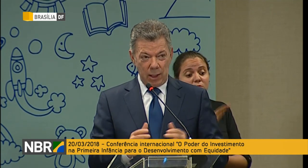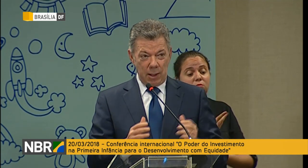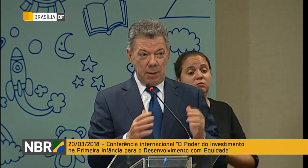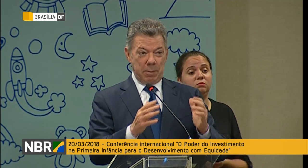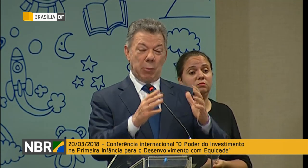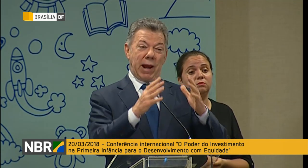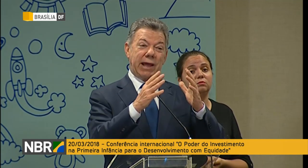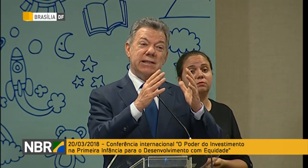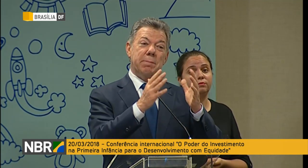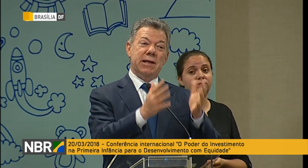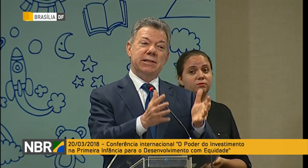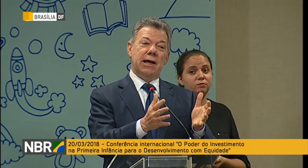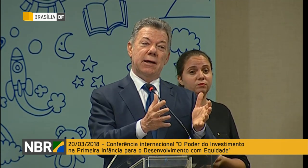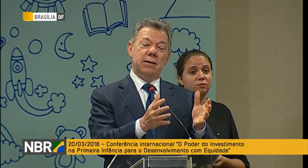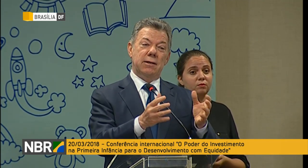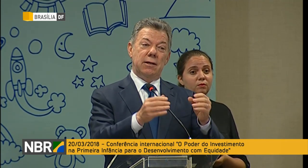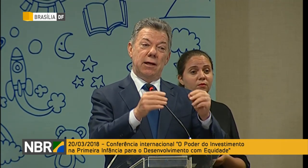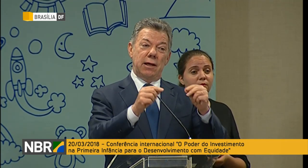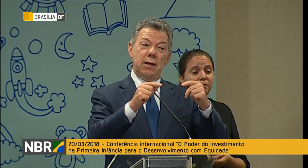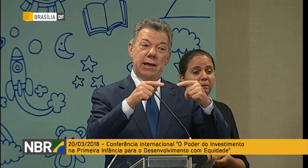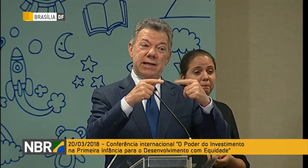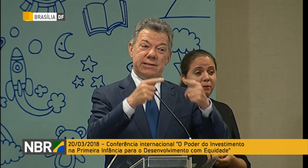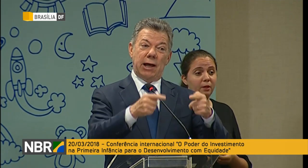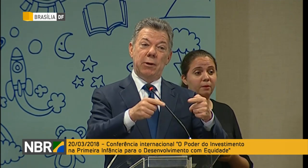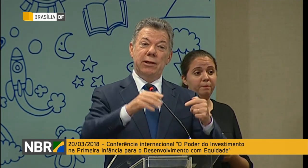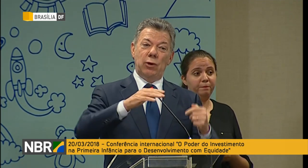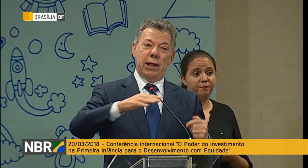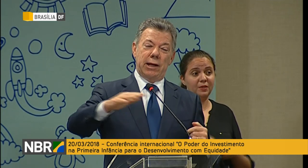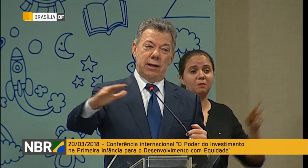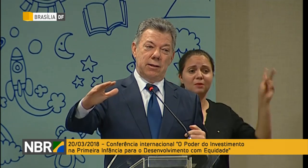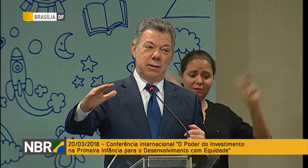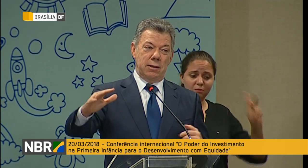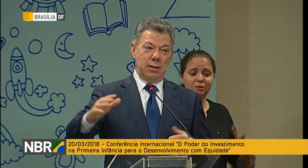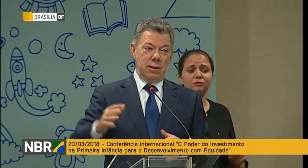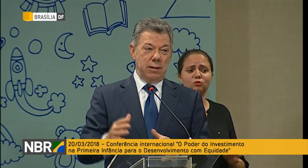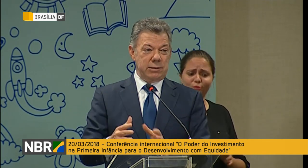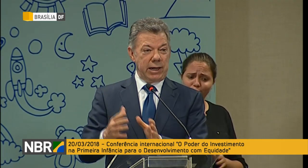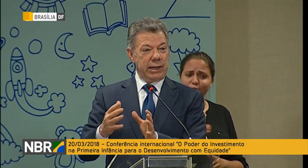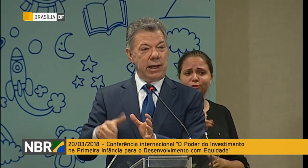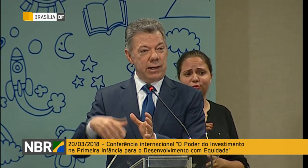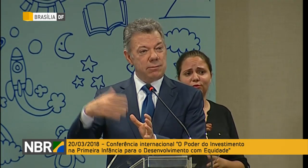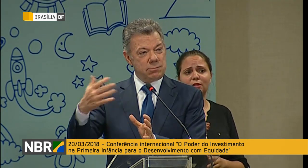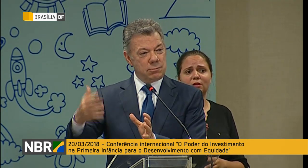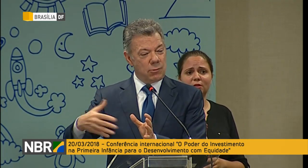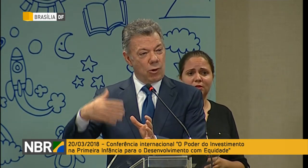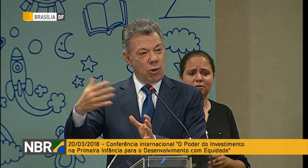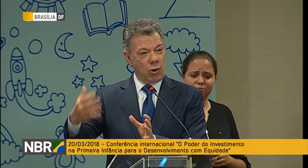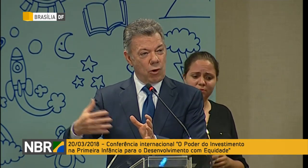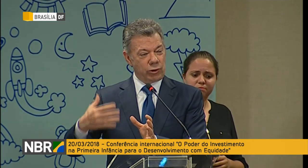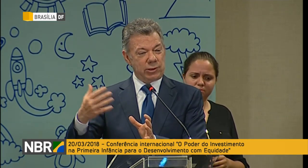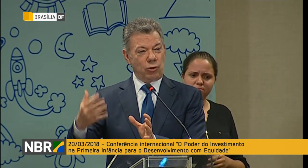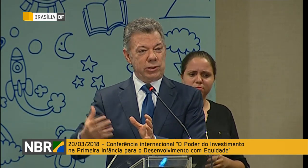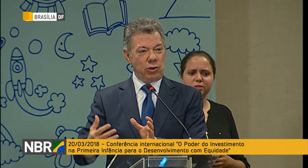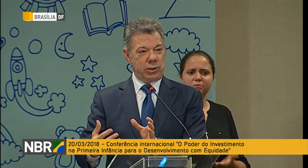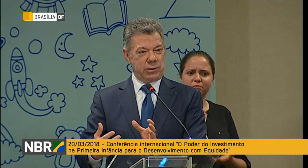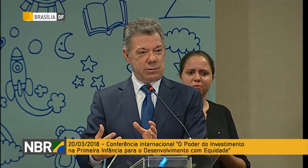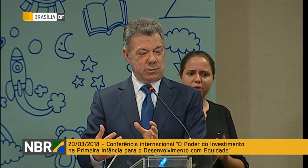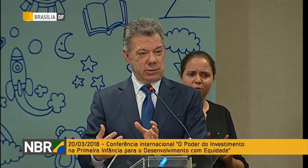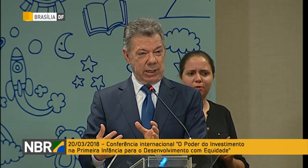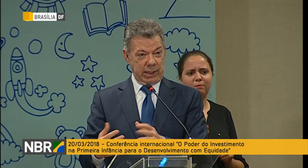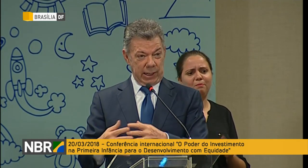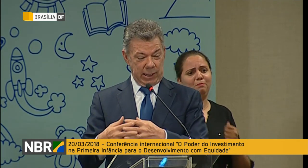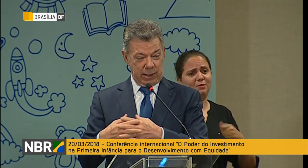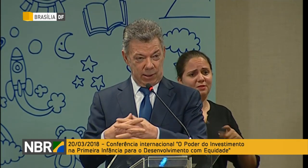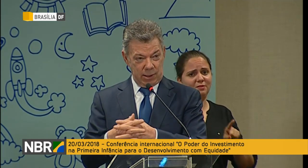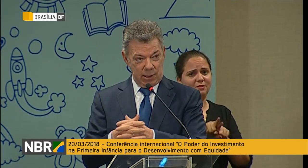bem. Mas para que essa paz fosse, então, estável e duradoura, foi se requerendo